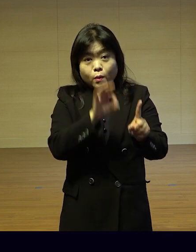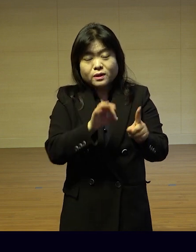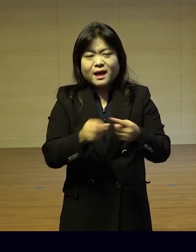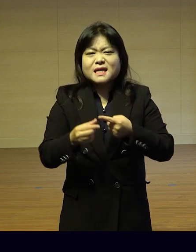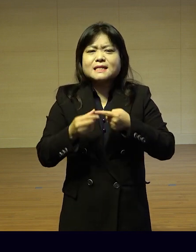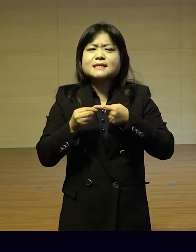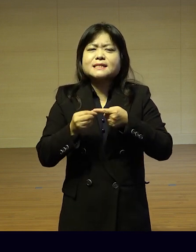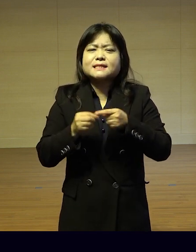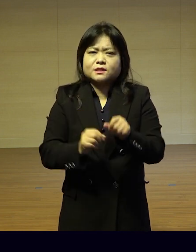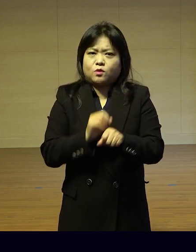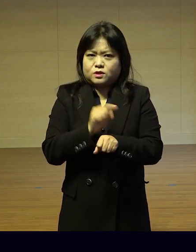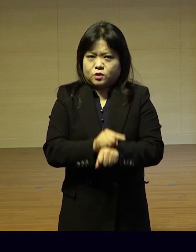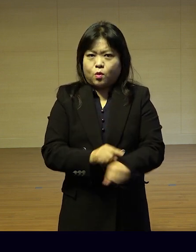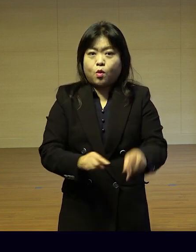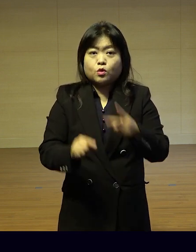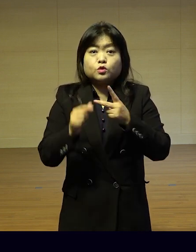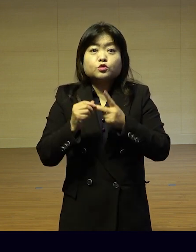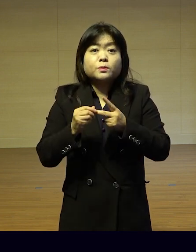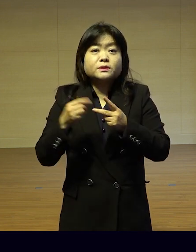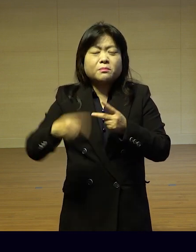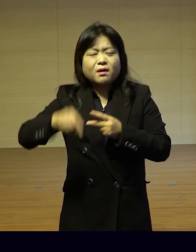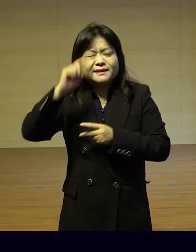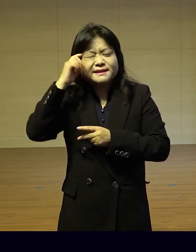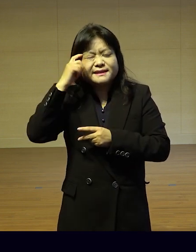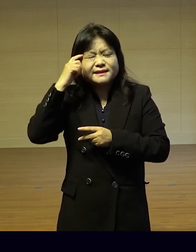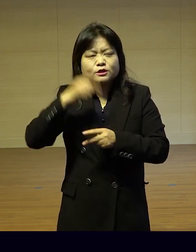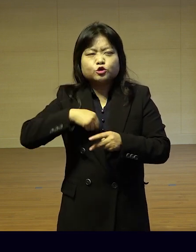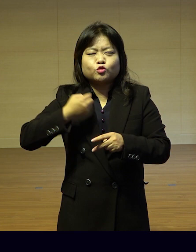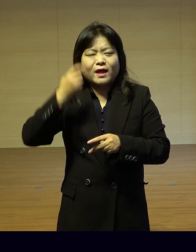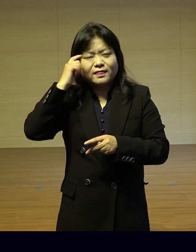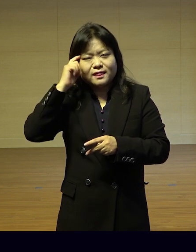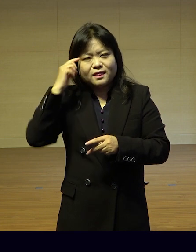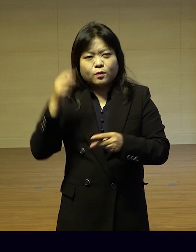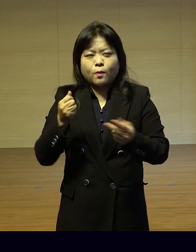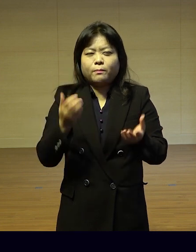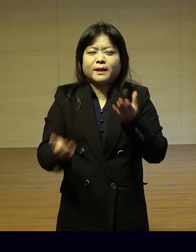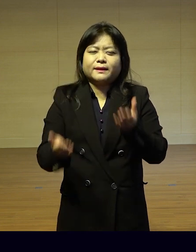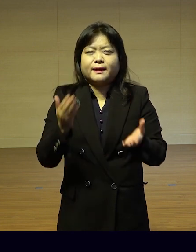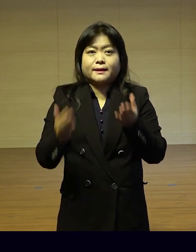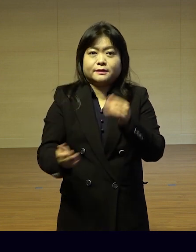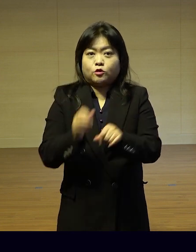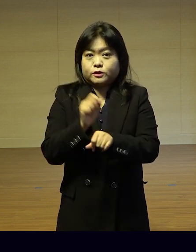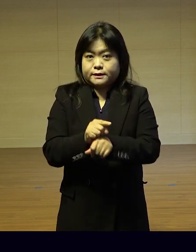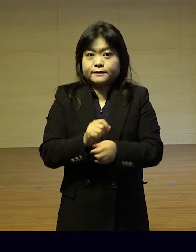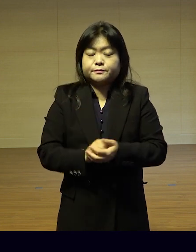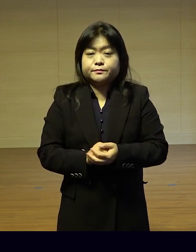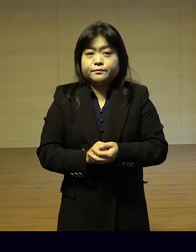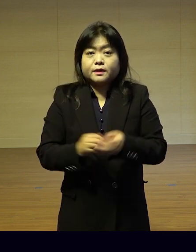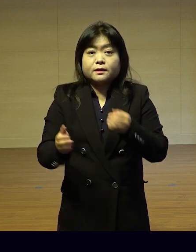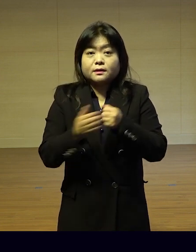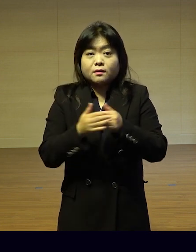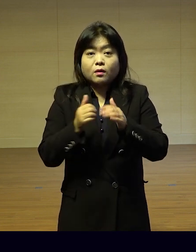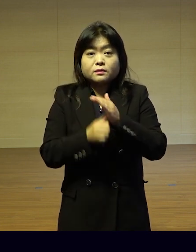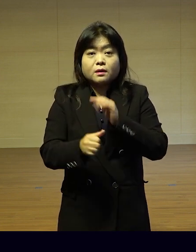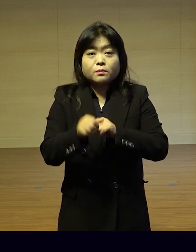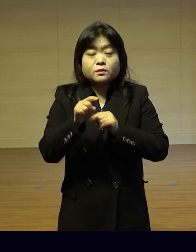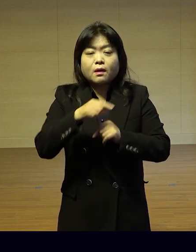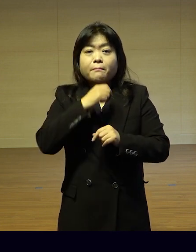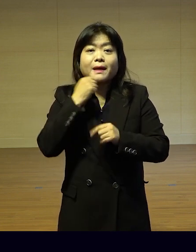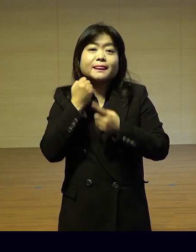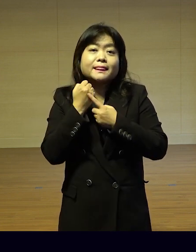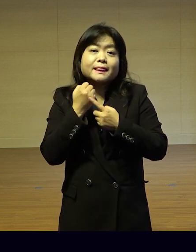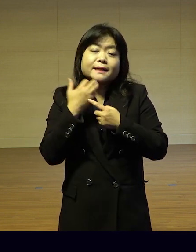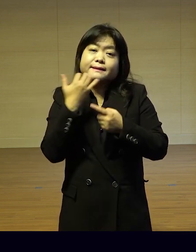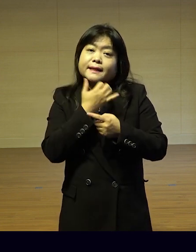제2성질은 우리 인식 주관에 의해서 그렇게 판단되는 성질이죠. 그래서 대표적인 것이 맛이나